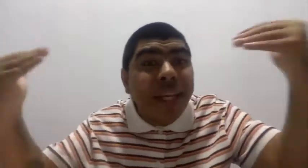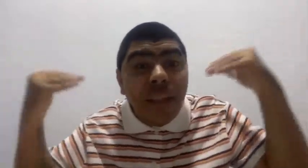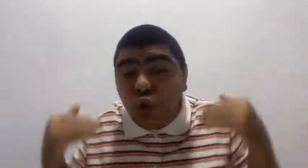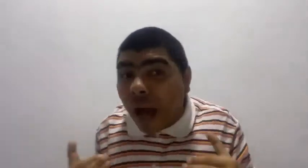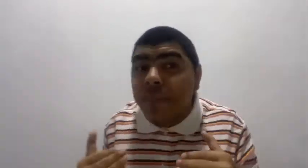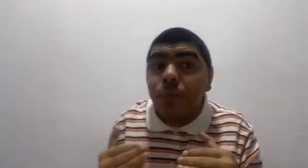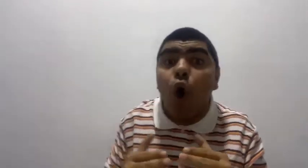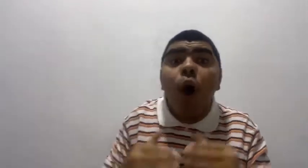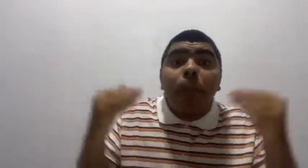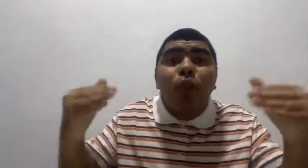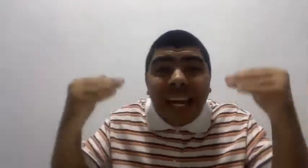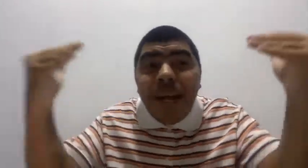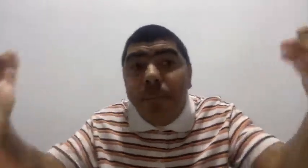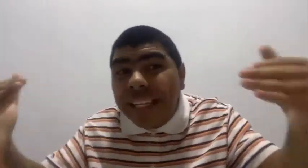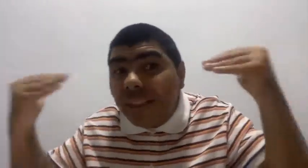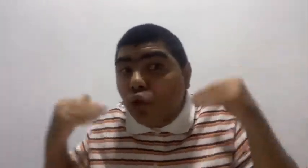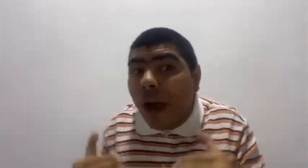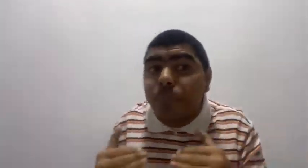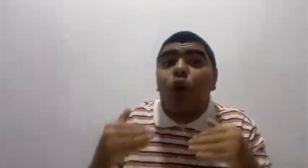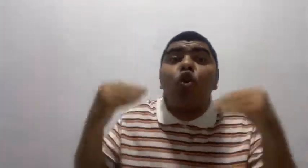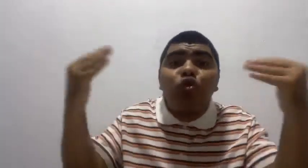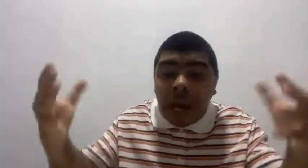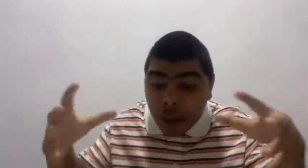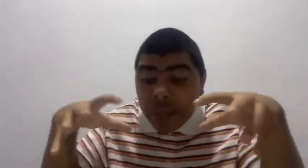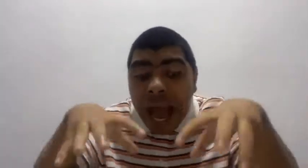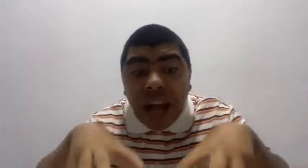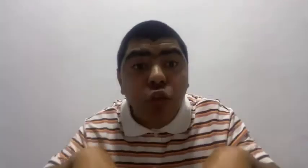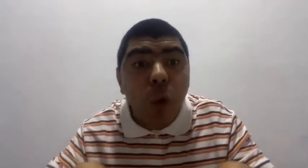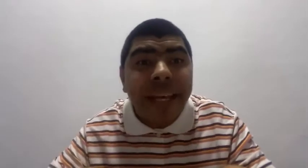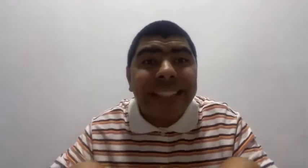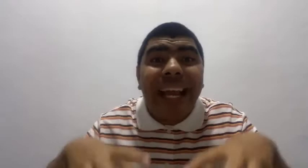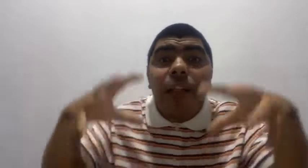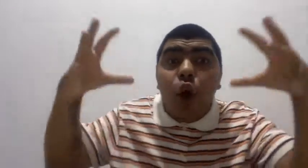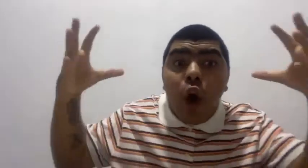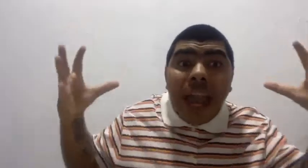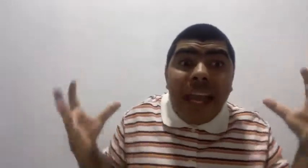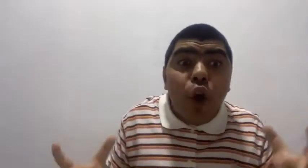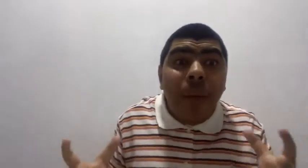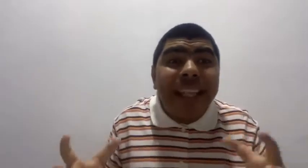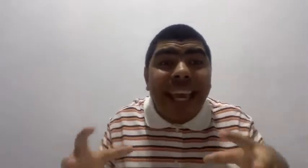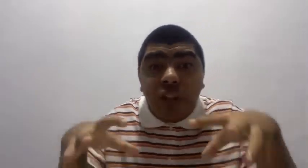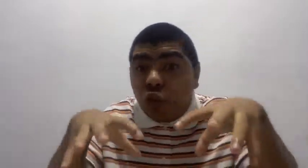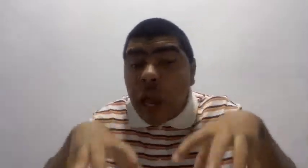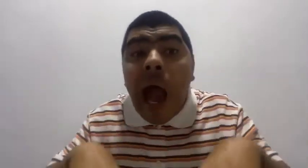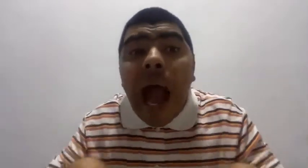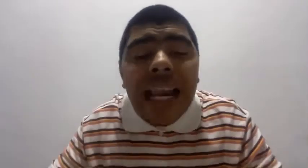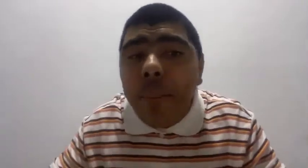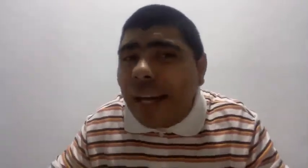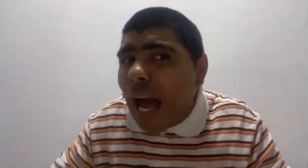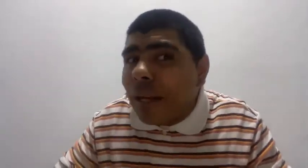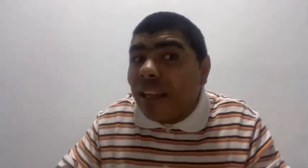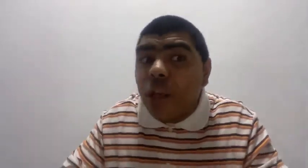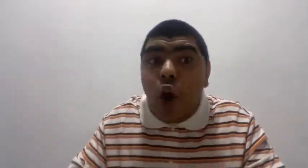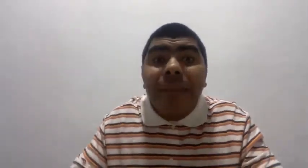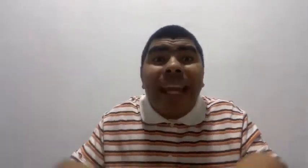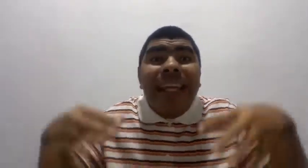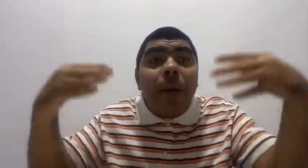Espíritu Santo, porque el Espíritu Santo nos lleva a someternos en obediencia a la palabra de Dios, y la